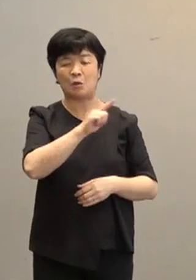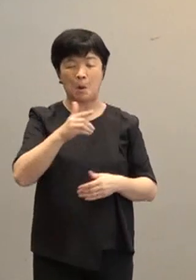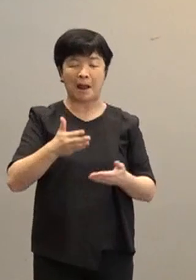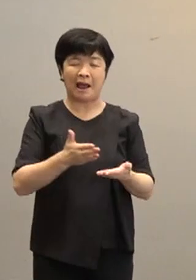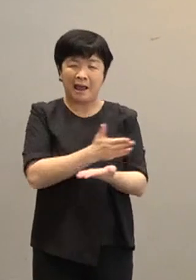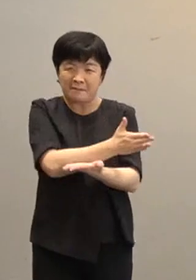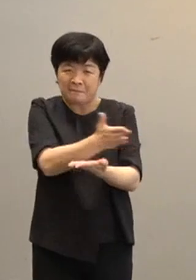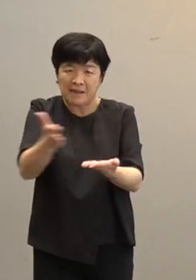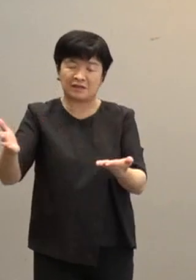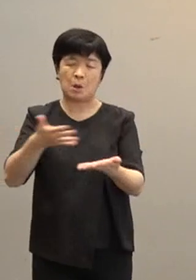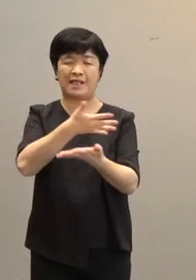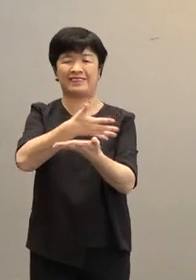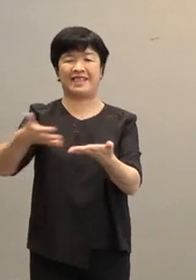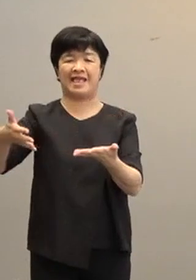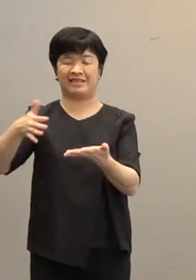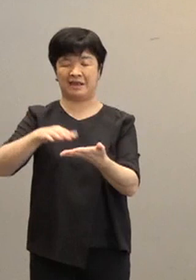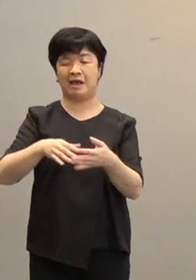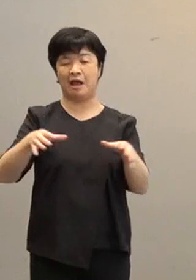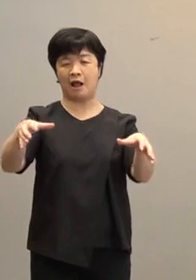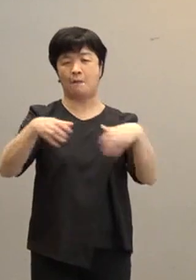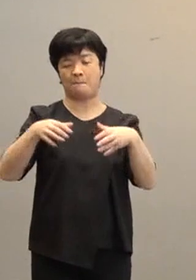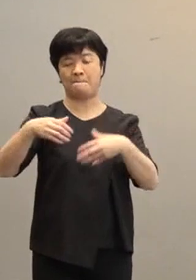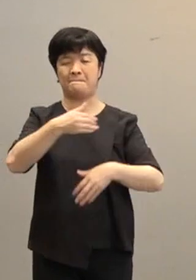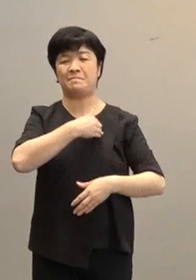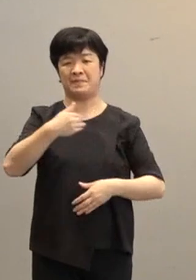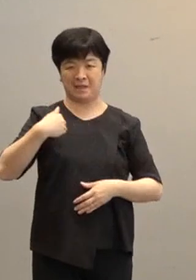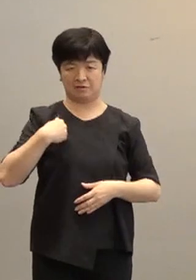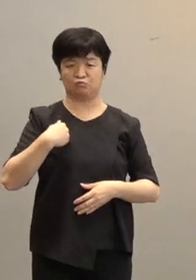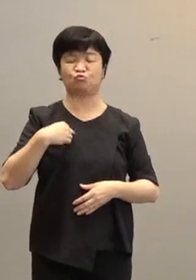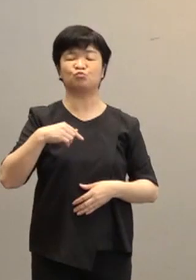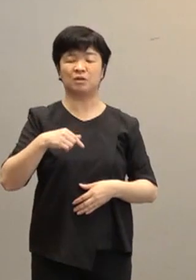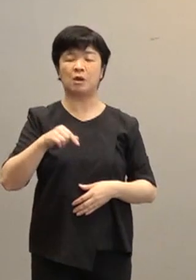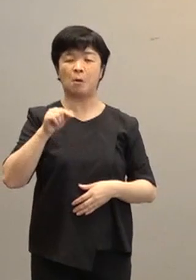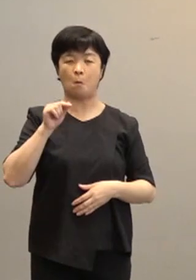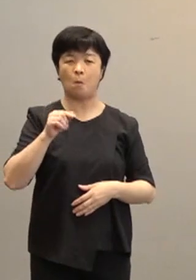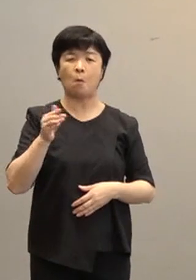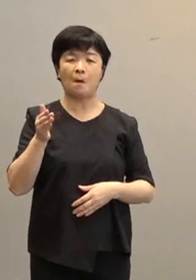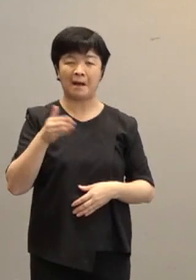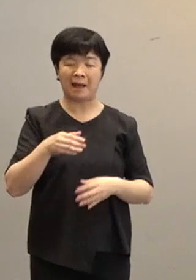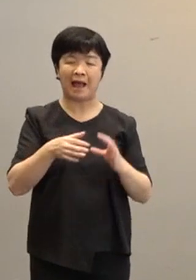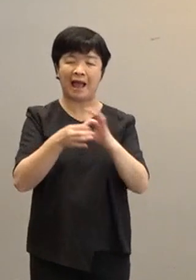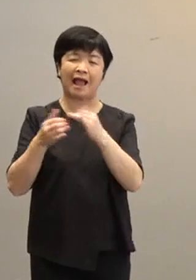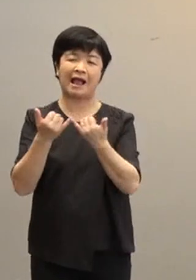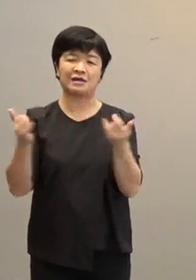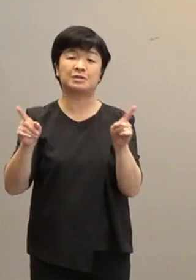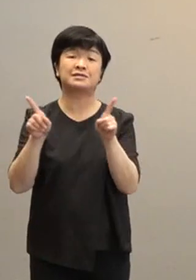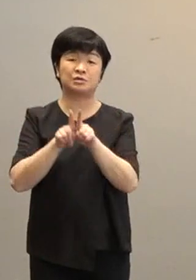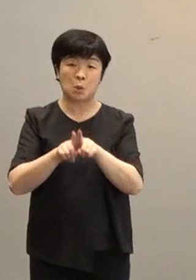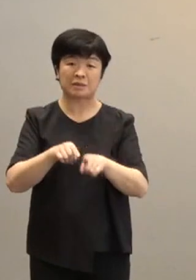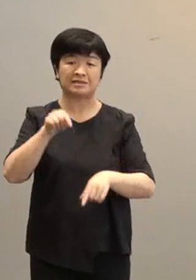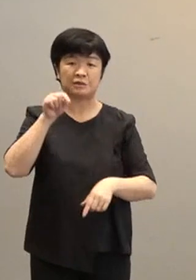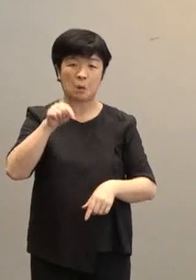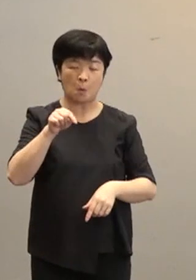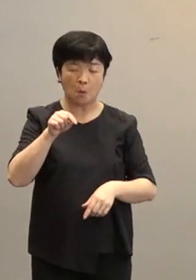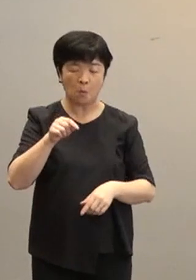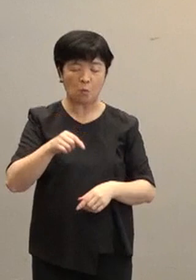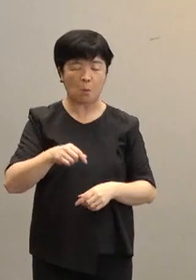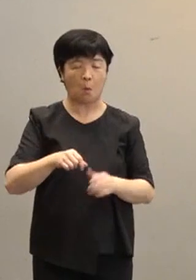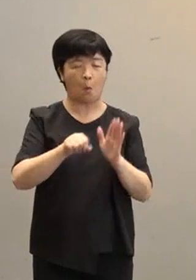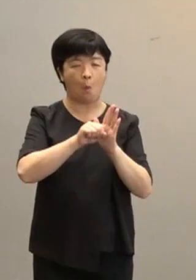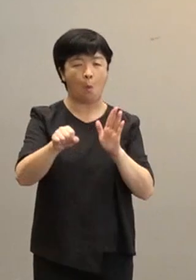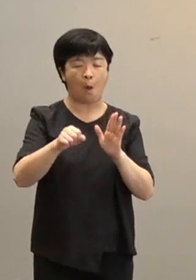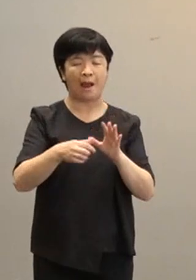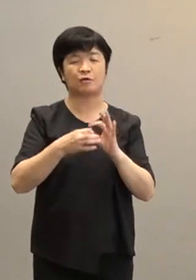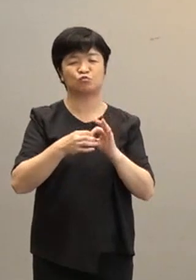した上で今回のこの料金変動制の評価を関係者とともにしていくということになっておりますので、この辺は我